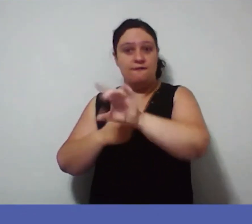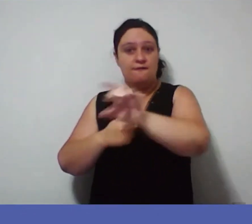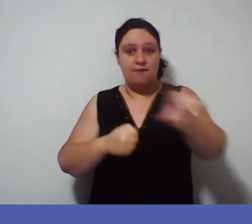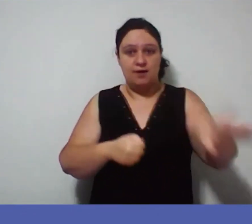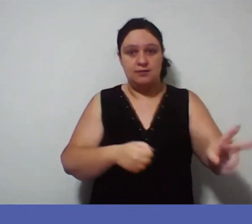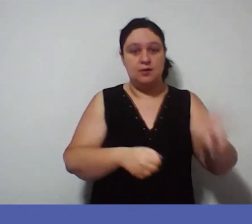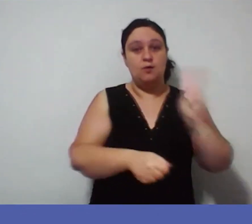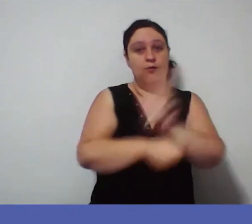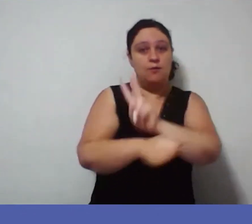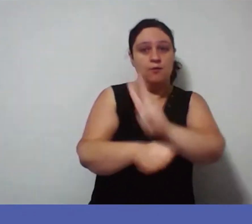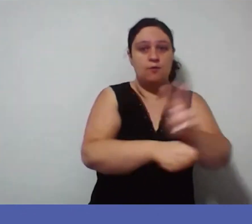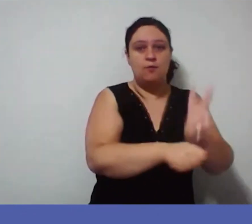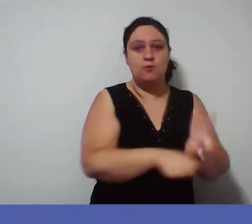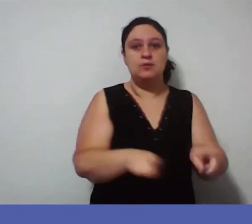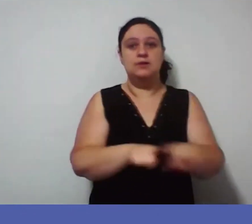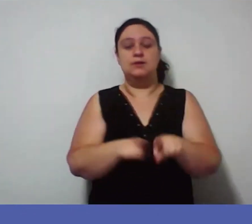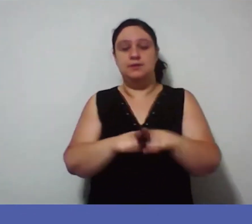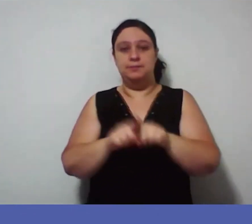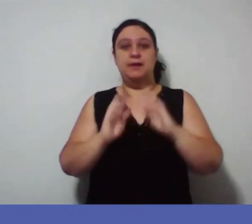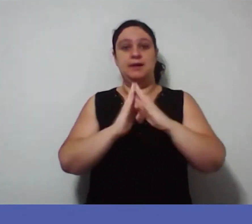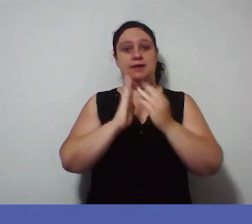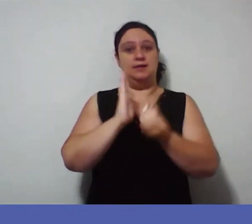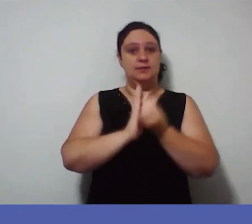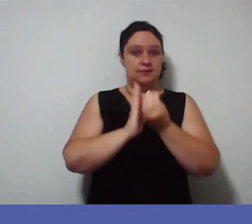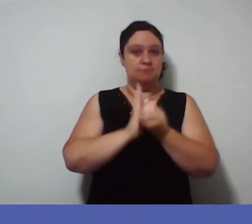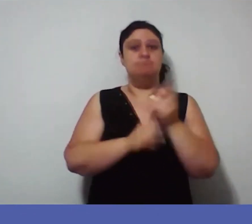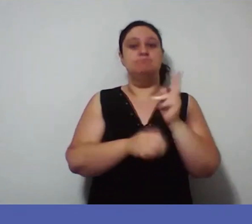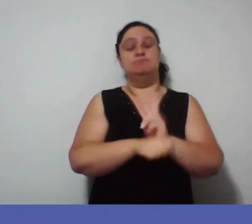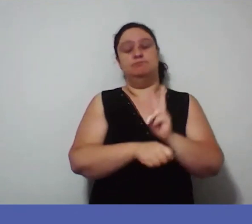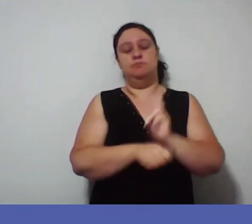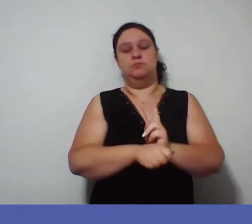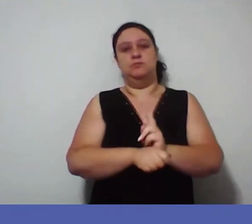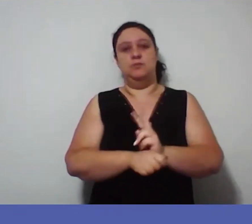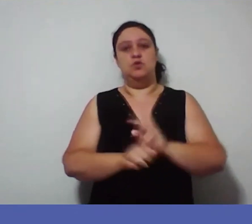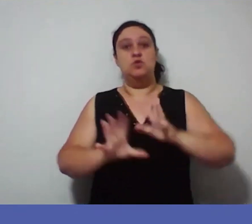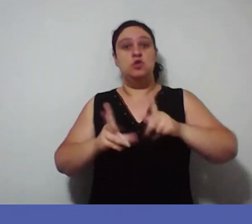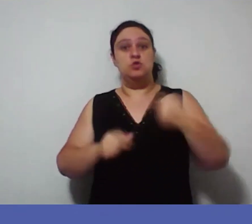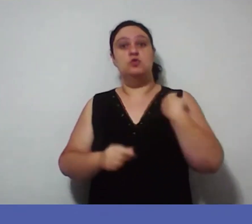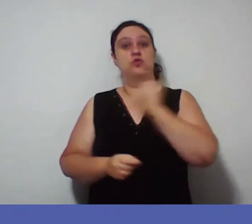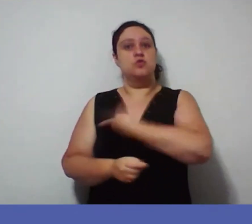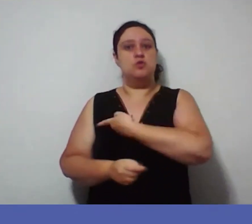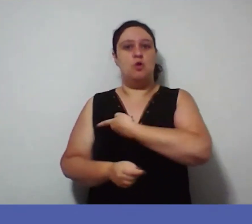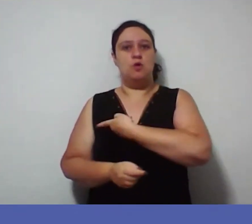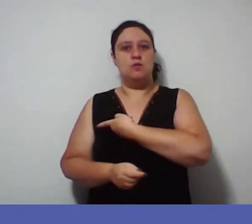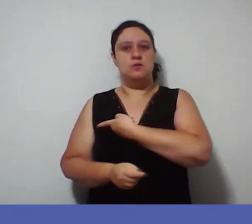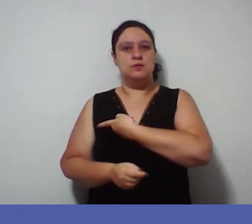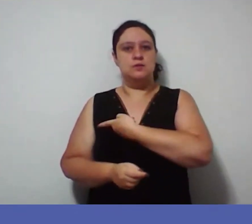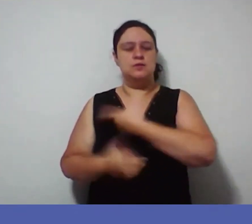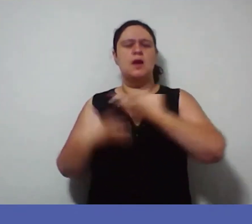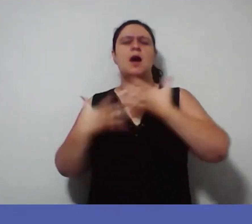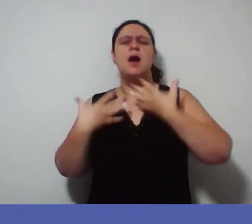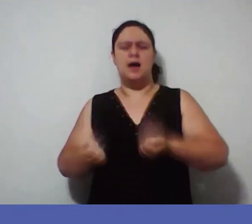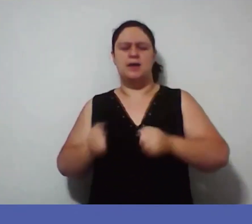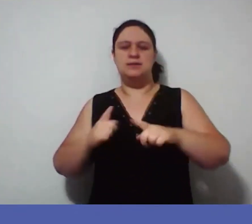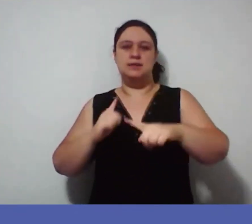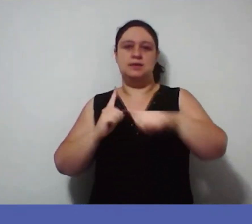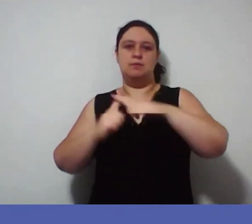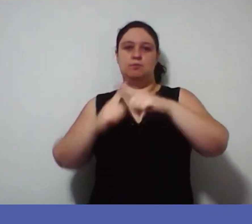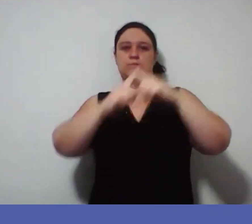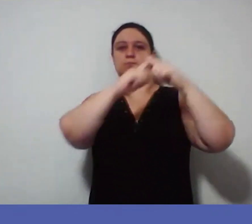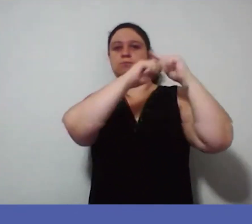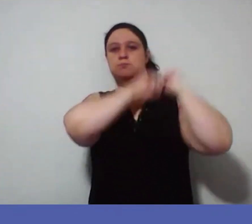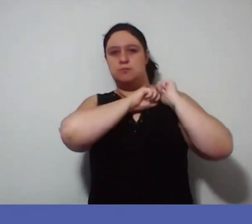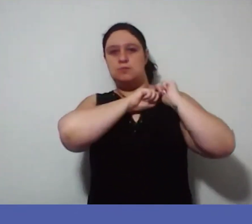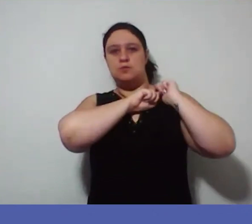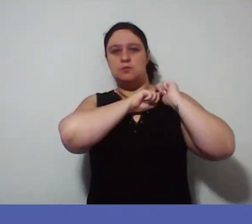cuidar da edificação da igreja, todos nós dispostos a tomar cruz, todos nós